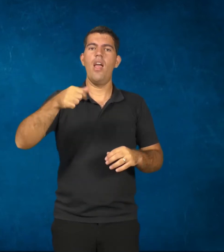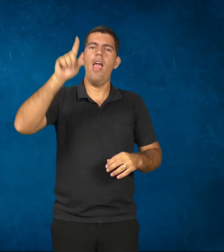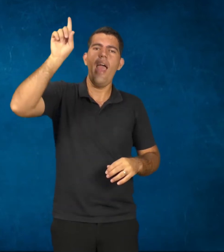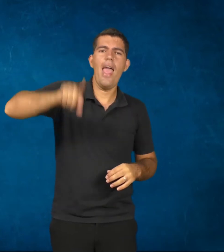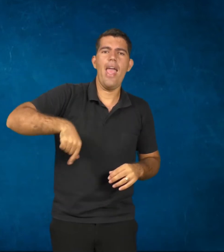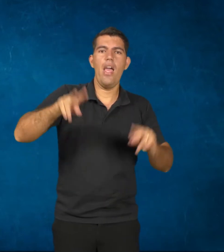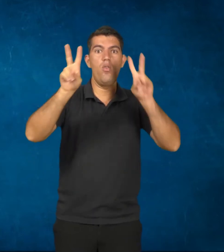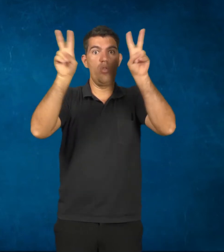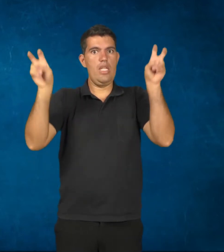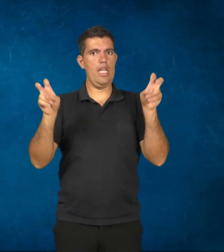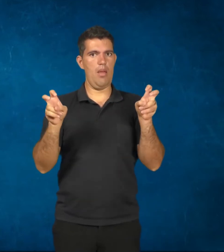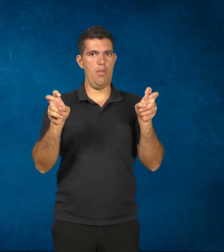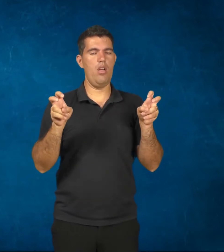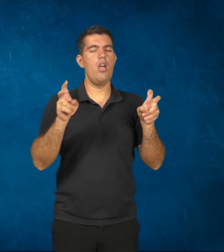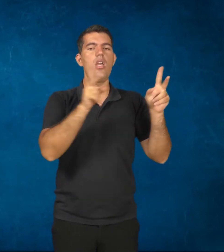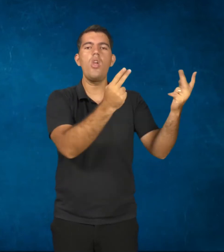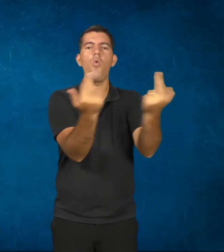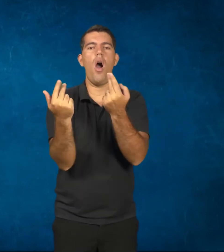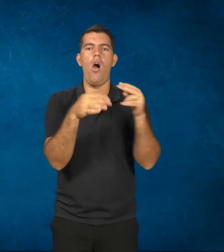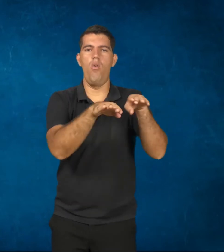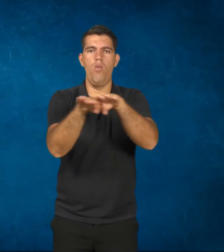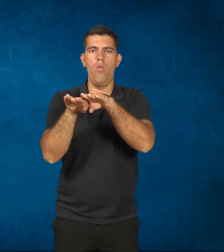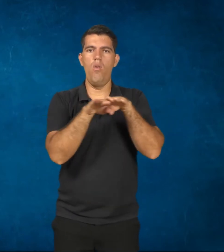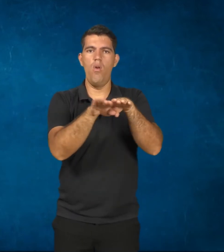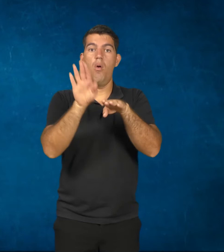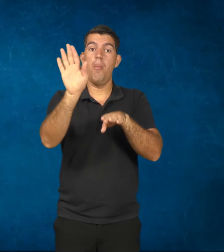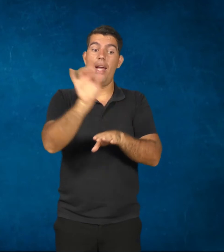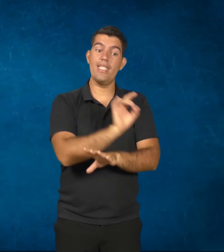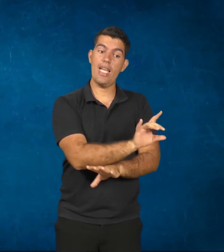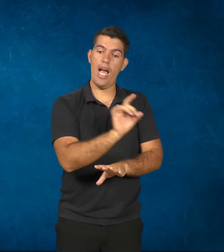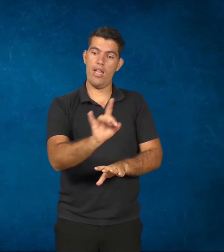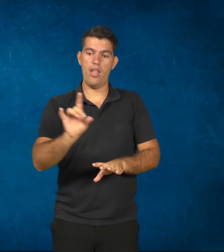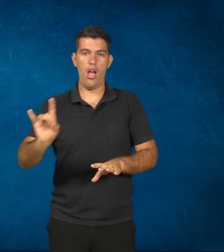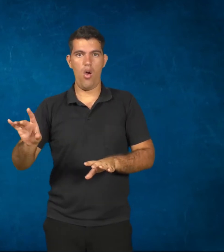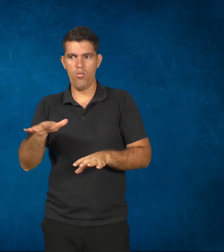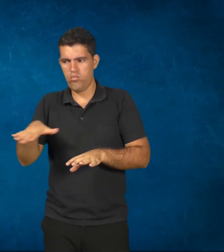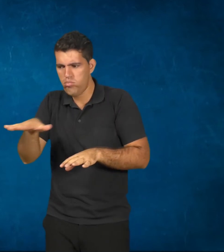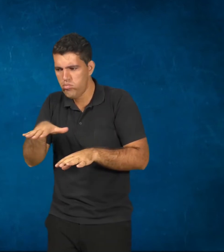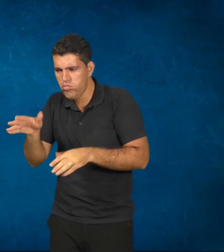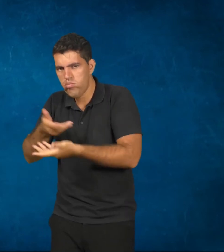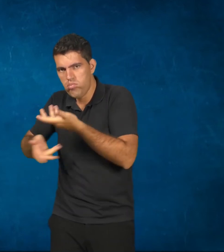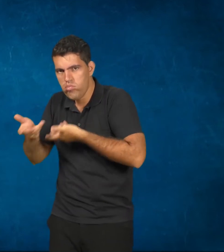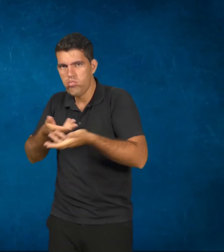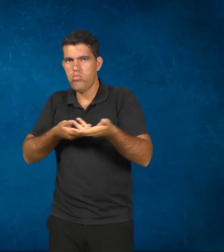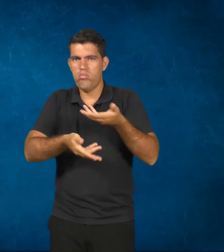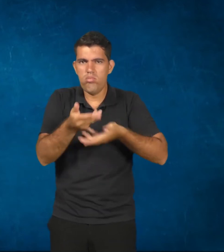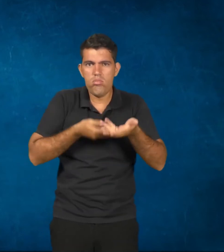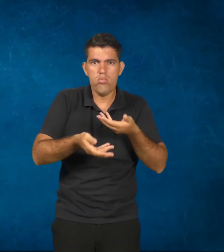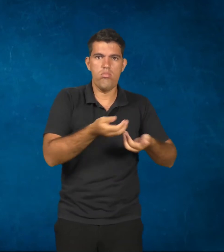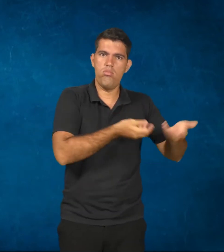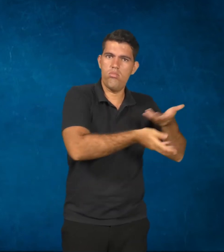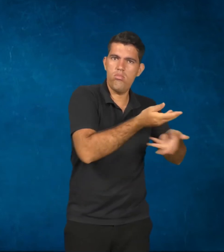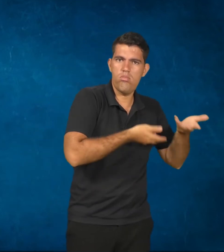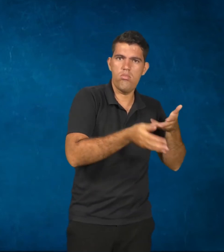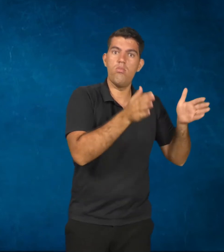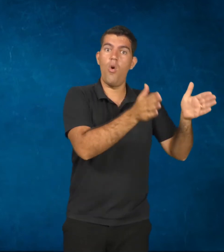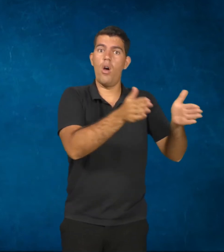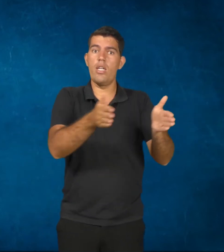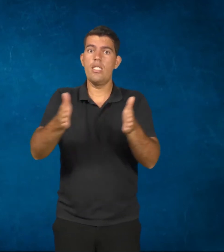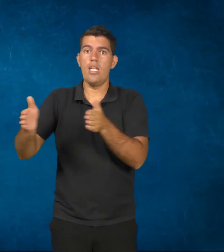uma temática comum, mas cada um cooperando dentro do seu saber para o estudo do elemento em questão. A organização do